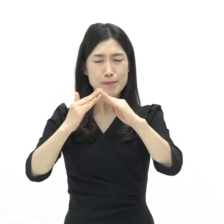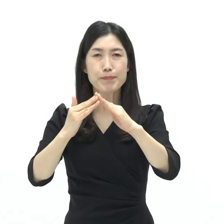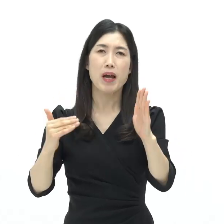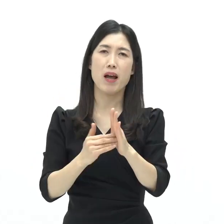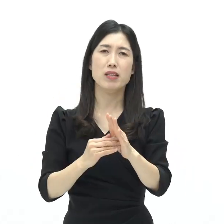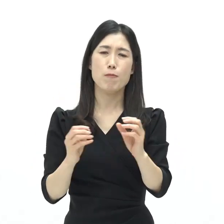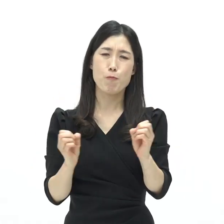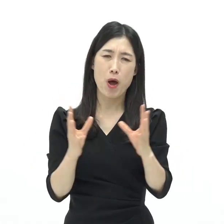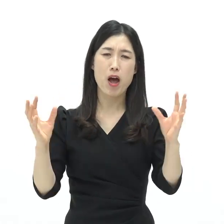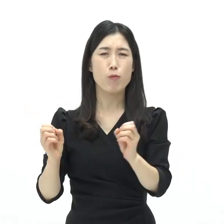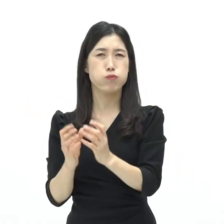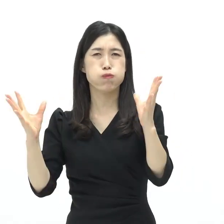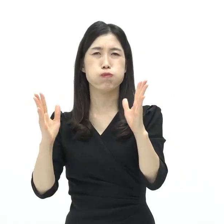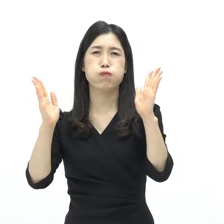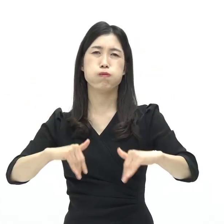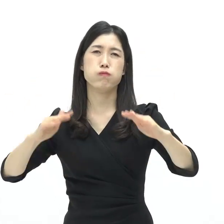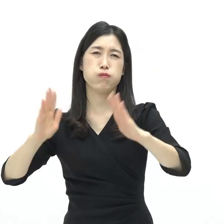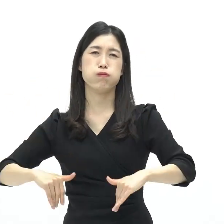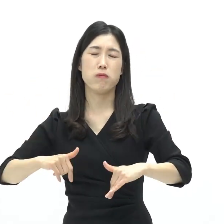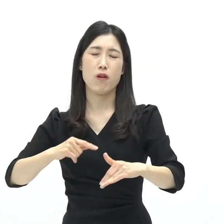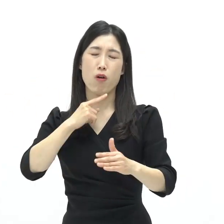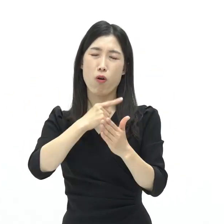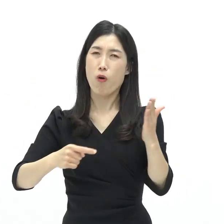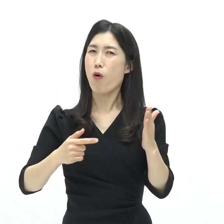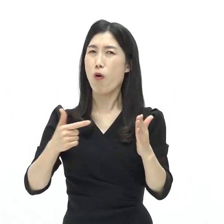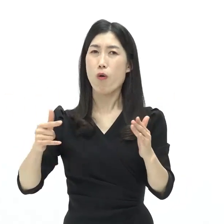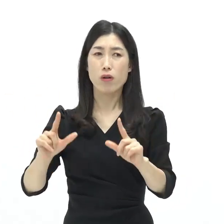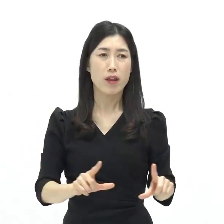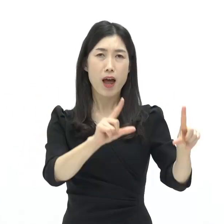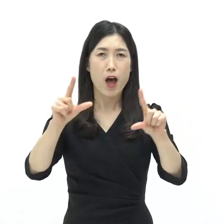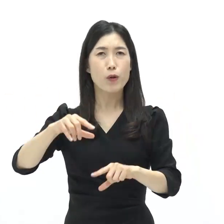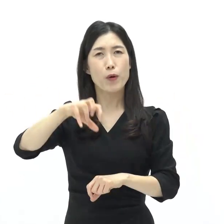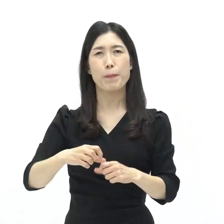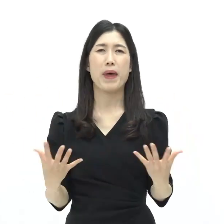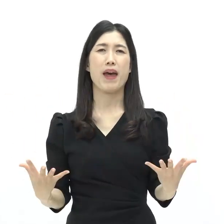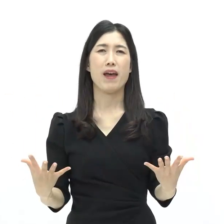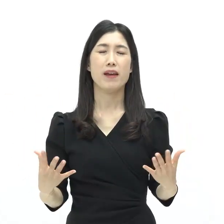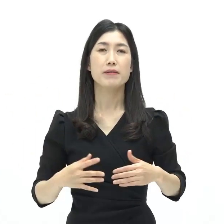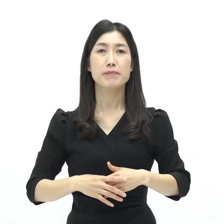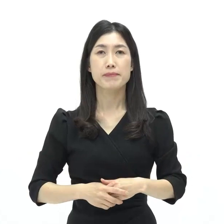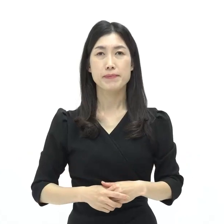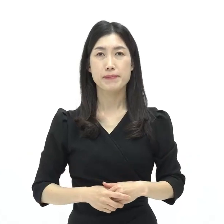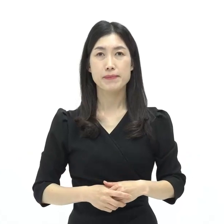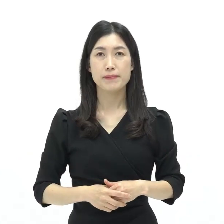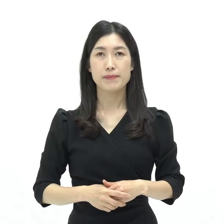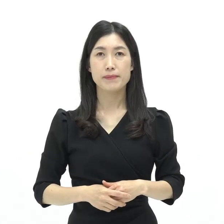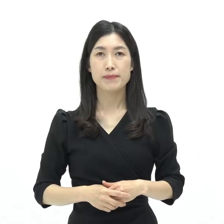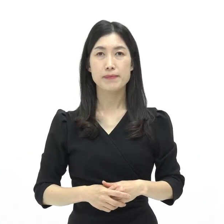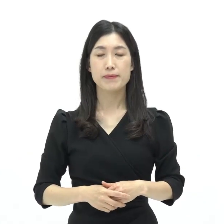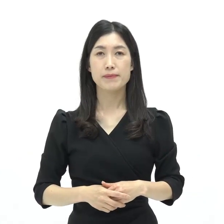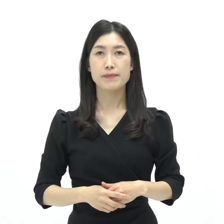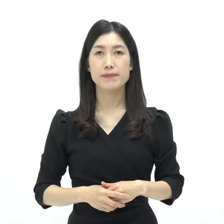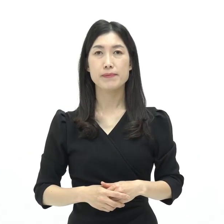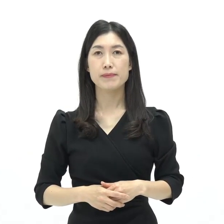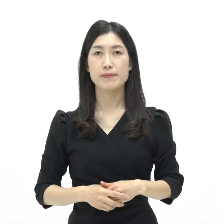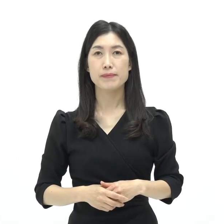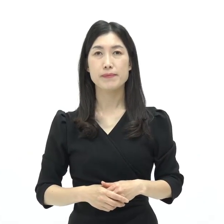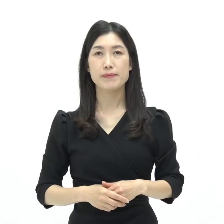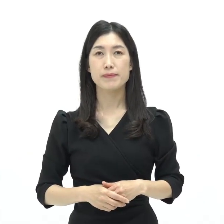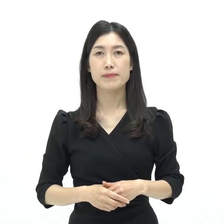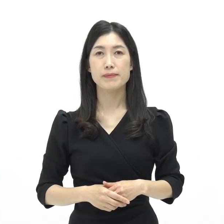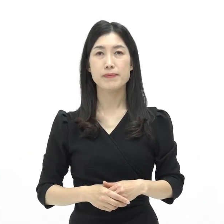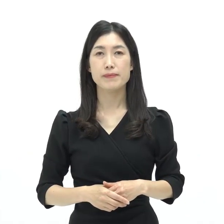살던 집도 대부분 파괴되어 많은 사람들이 생활터전을 잃고 말았어요. 내가 살던 집이